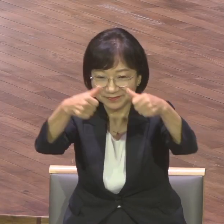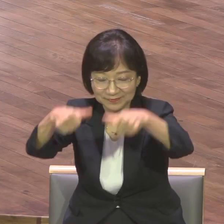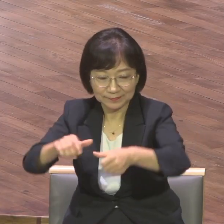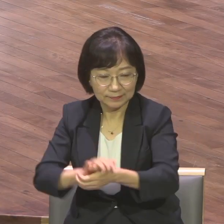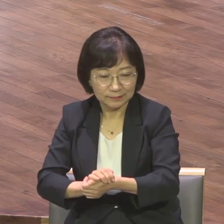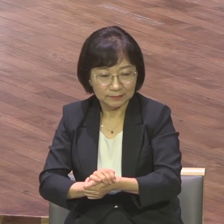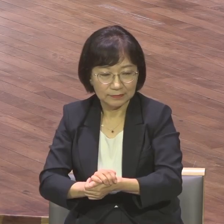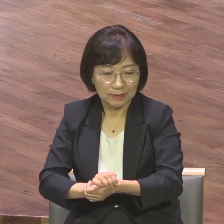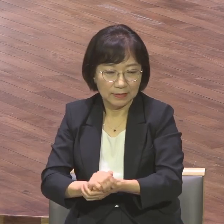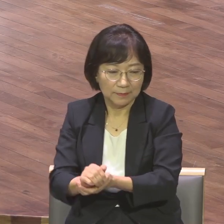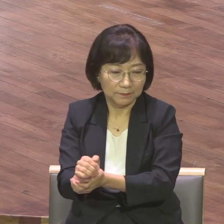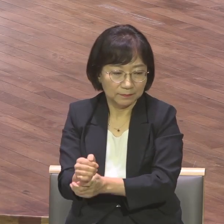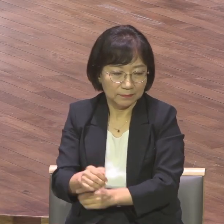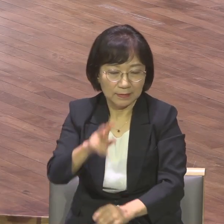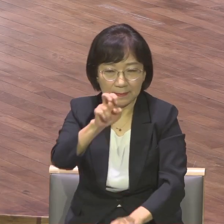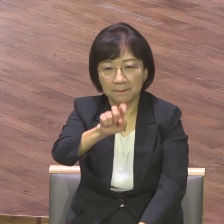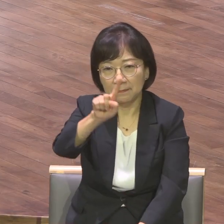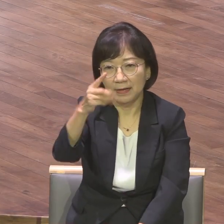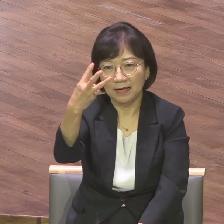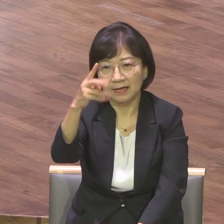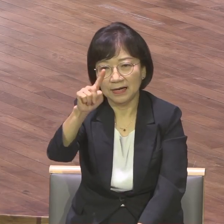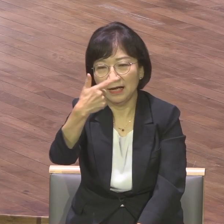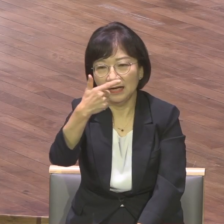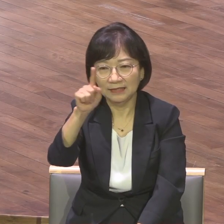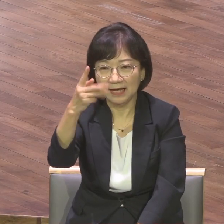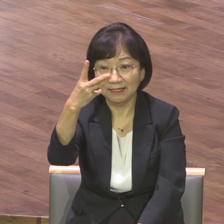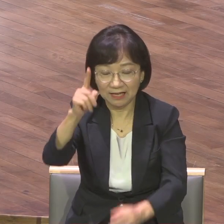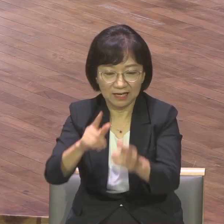인사합시다. 마라타 신앙을 고백합시다.